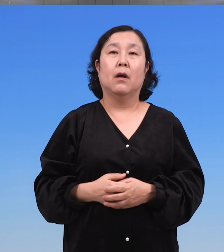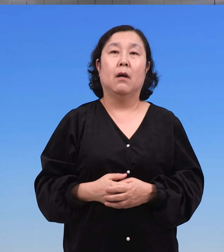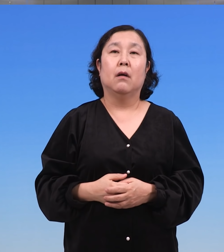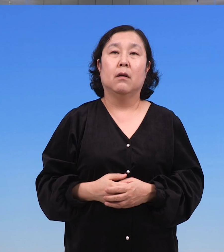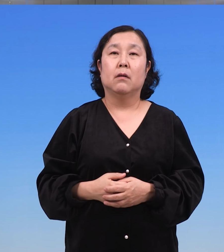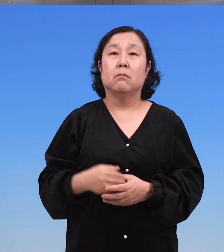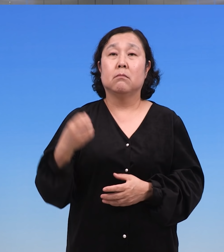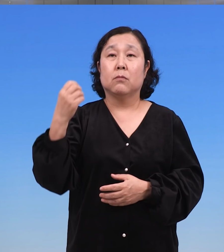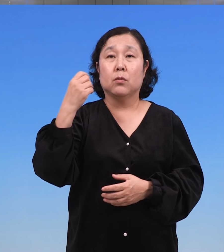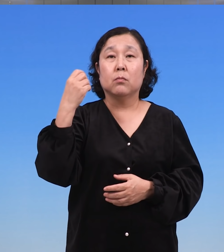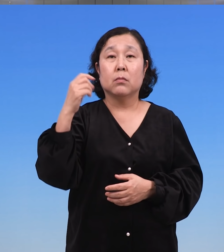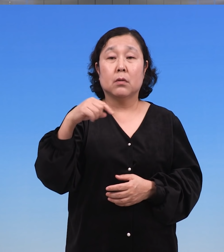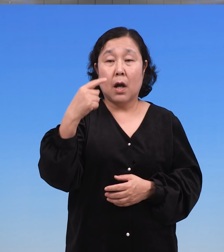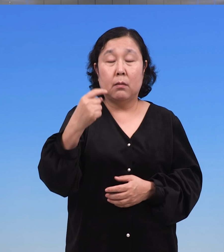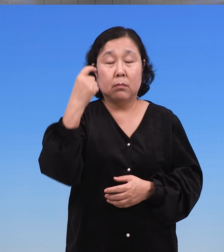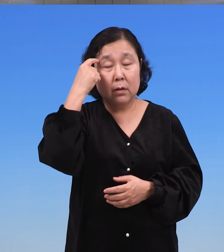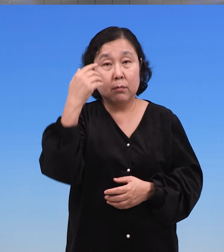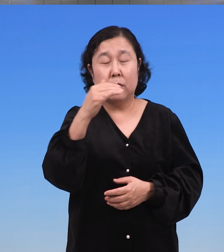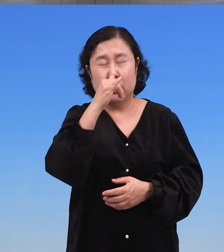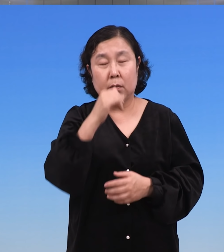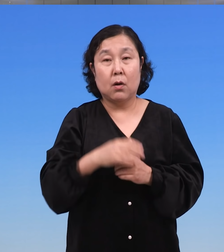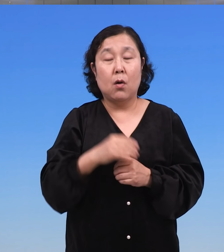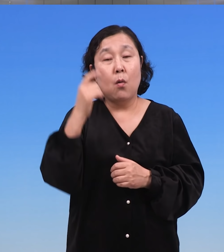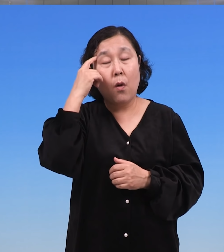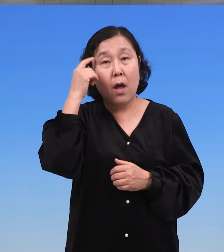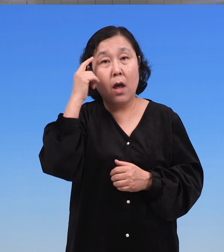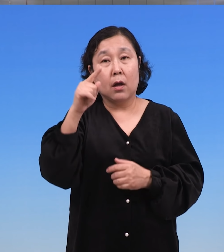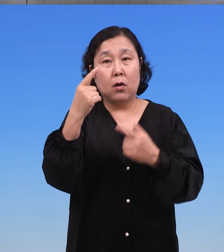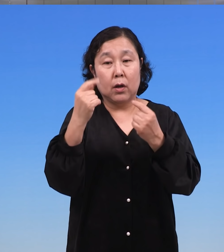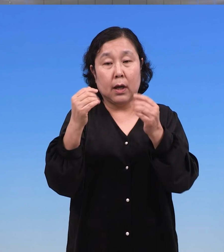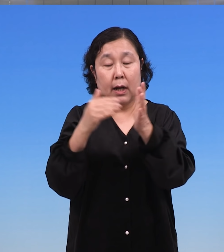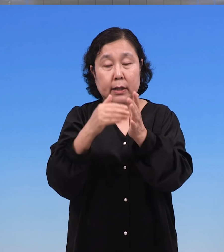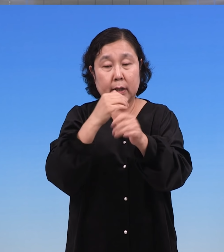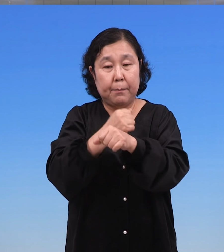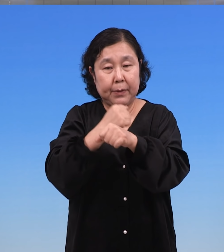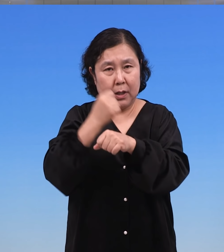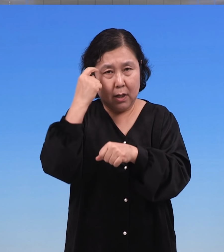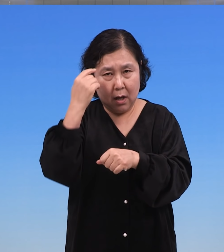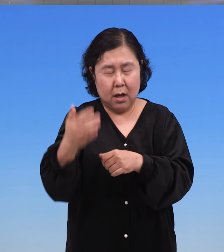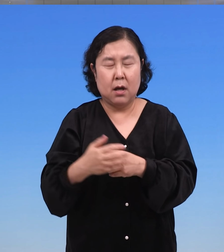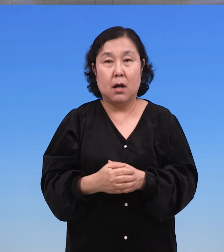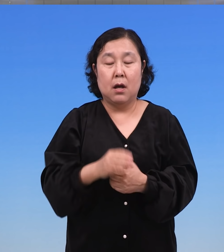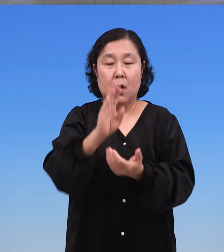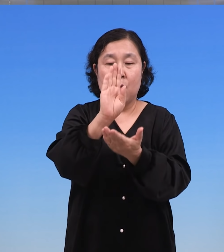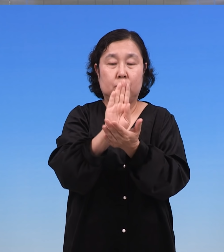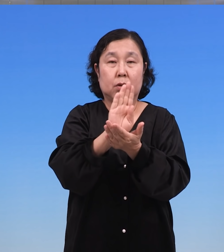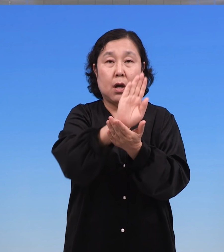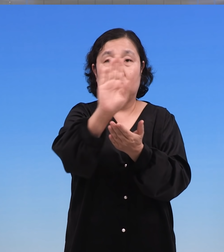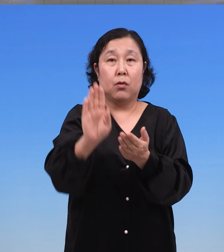그럼 이런 질문이 가능하지 않겠습니까? 왜 그렇게까지 해야 하느냐고. 아니 왜 분당 우리